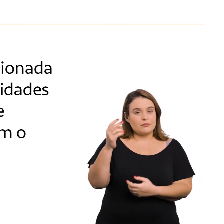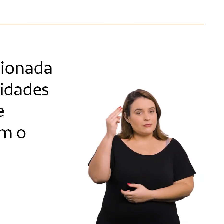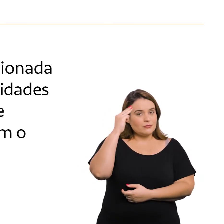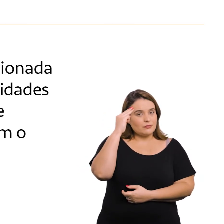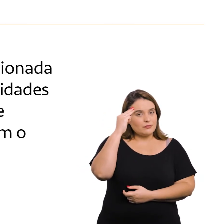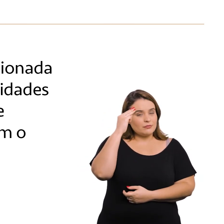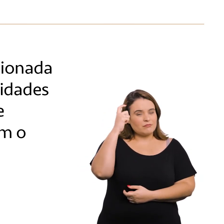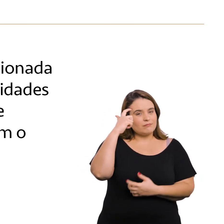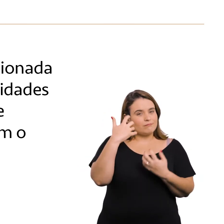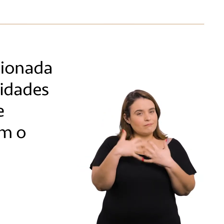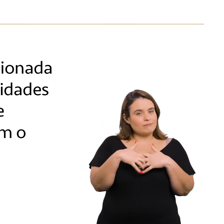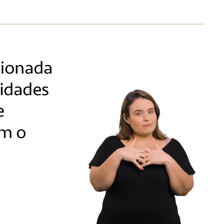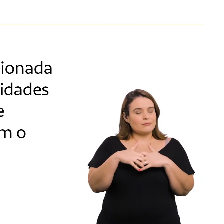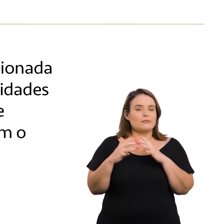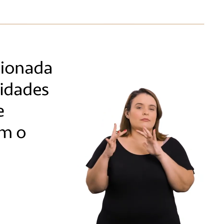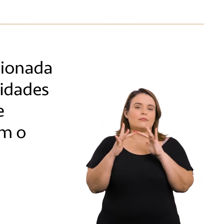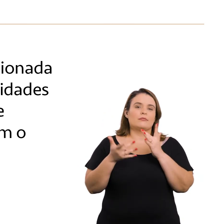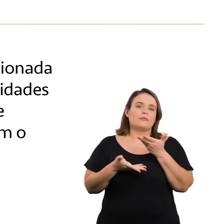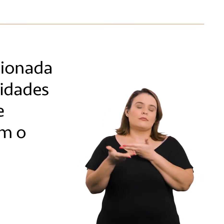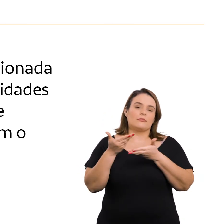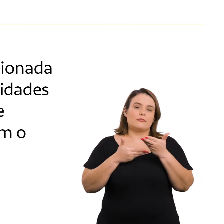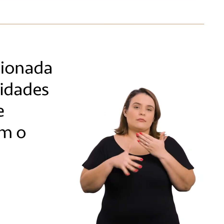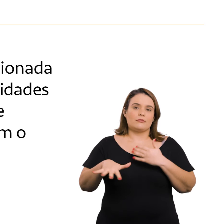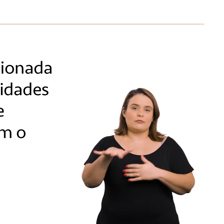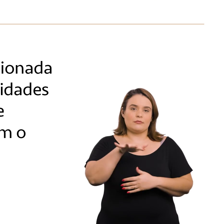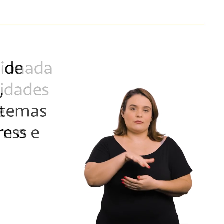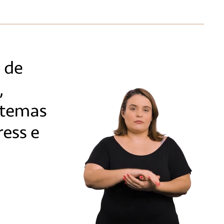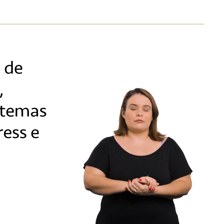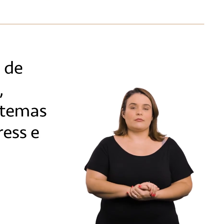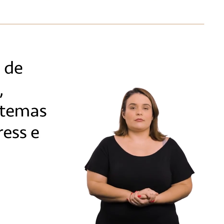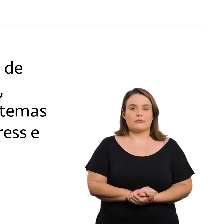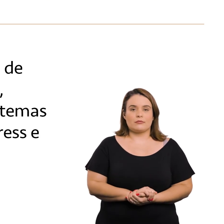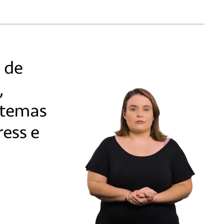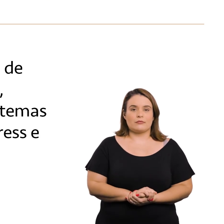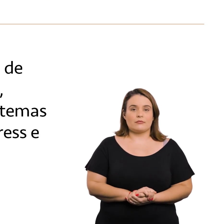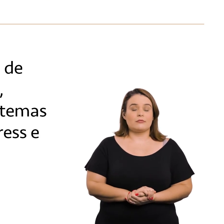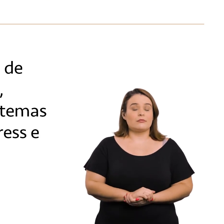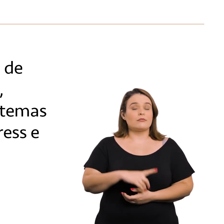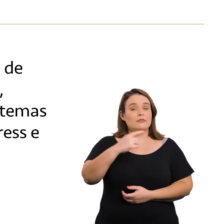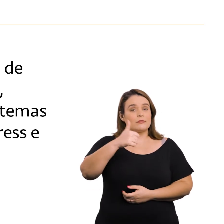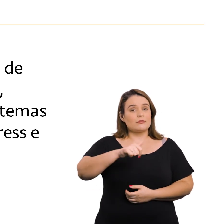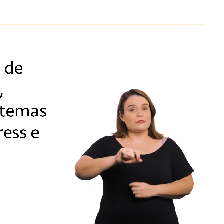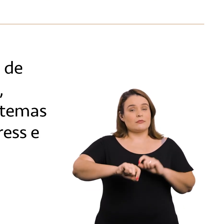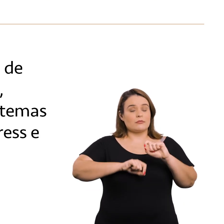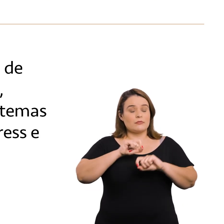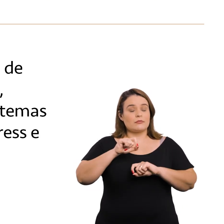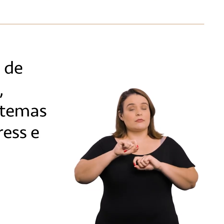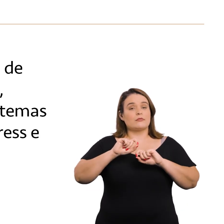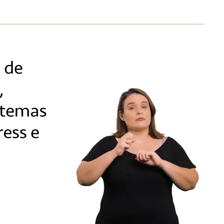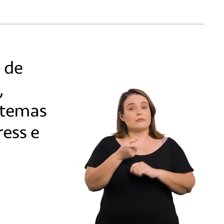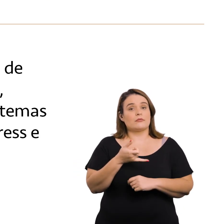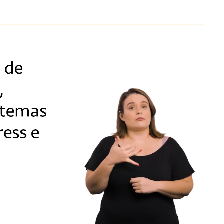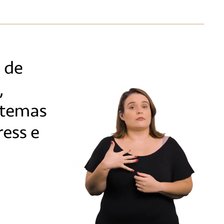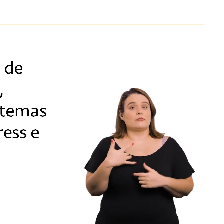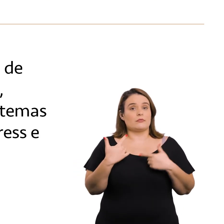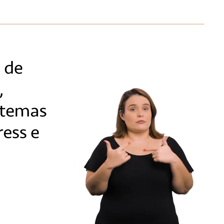memória e raciocínio nas interações com o ambiente. Analisa fatores como carga de